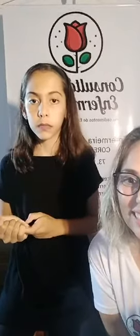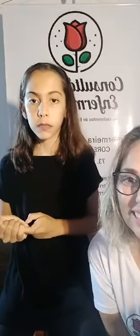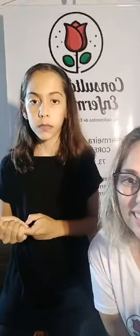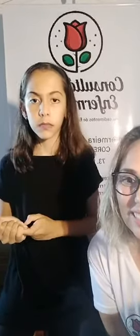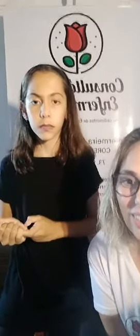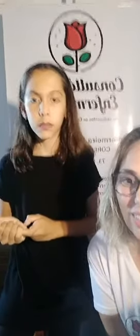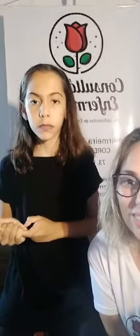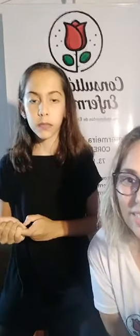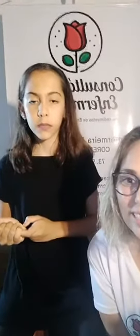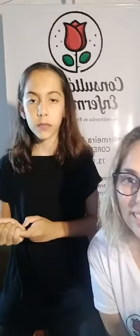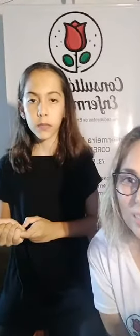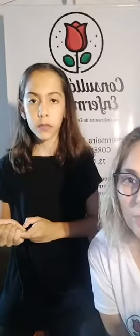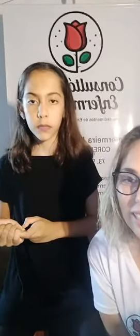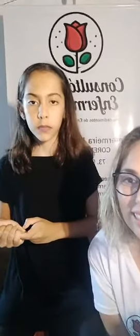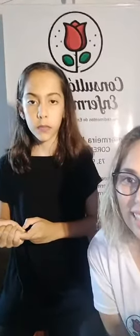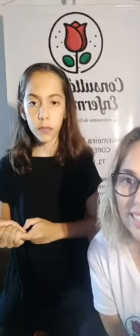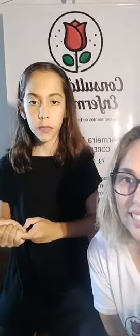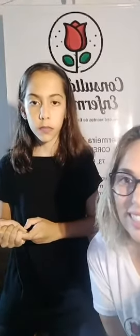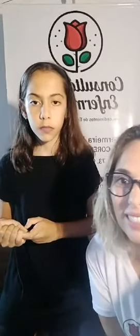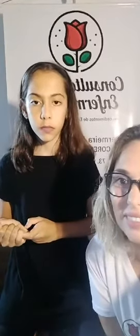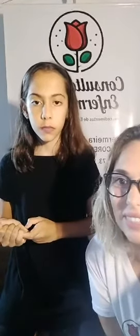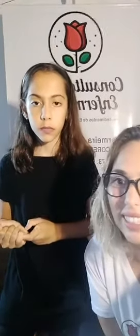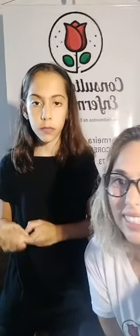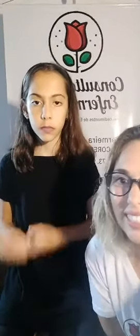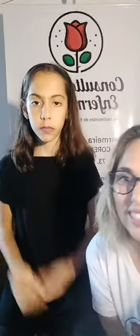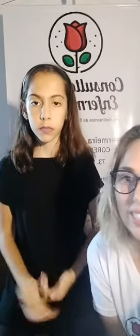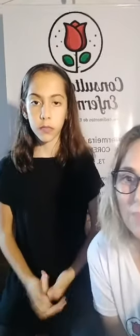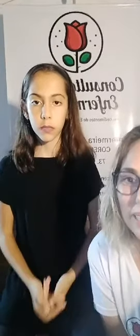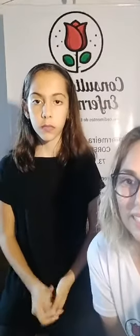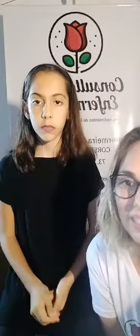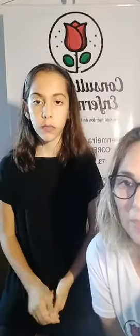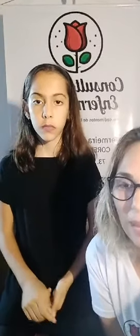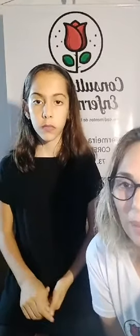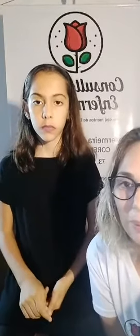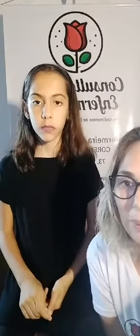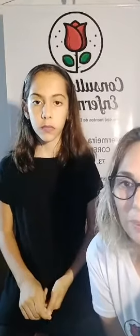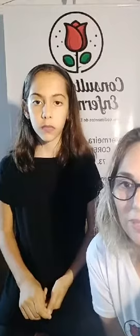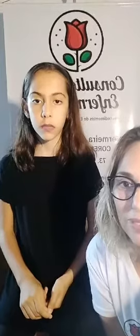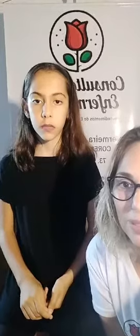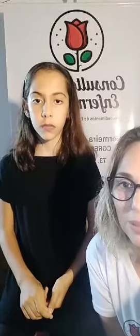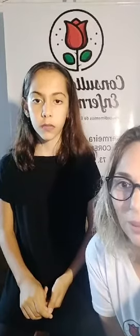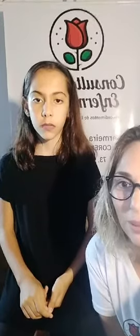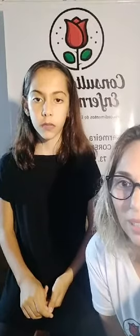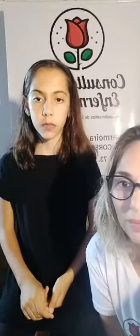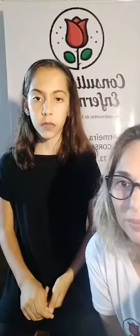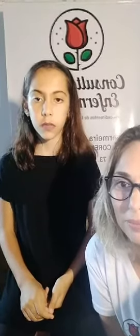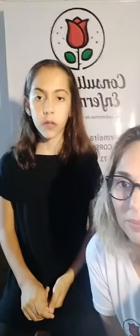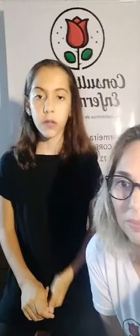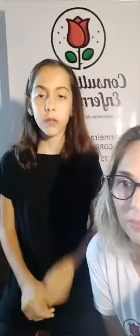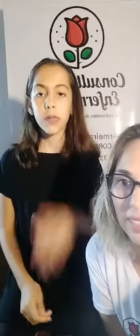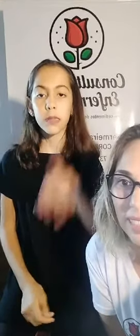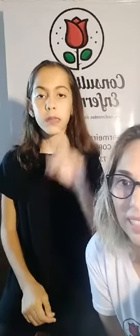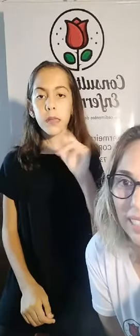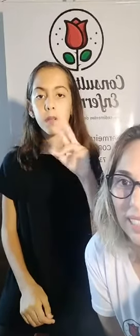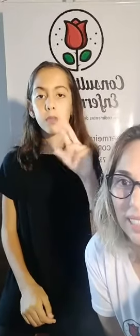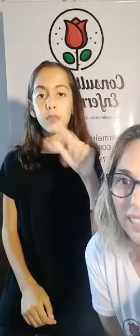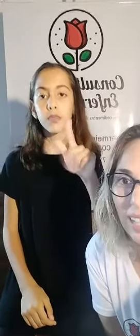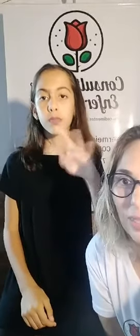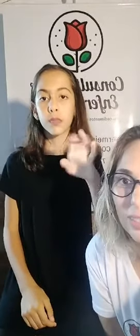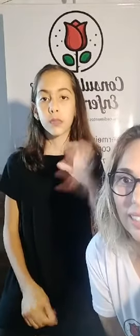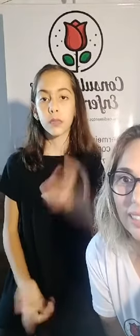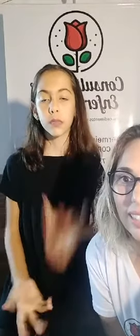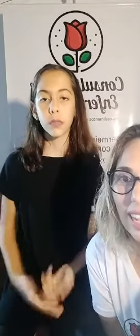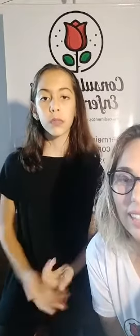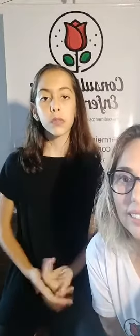Estamos ansiosos nessa expectativa de bater esse papo com a professora